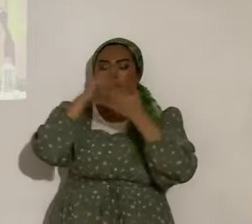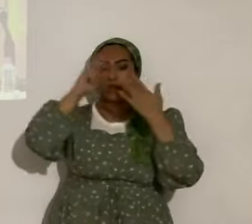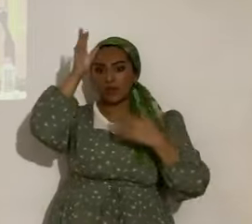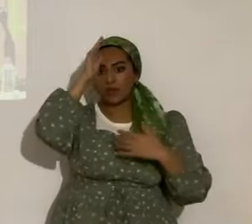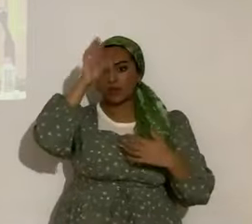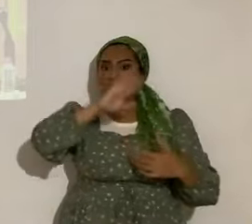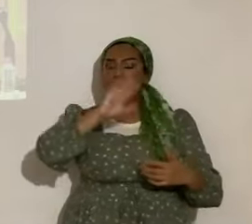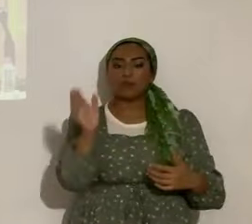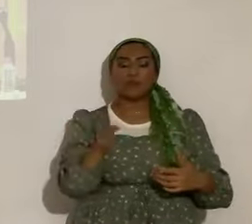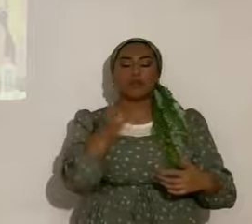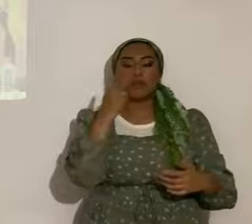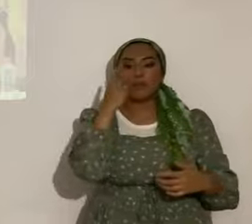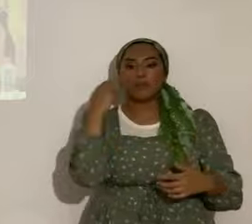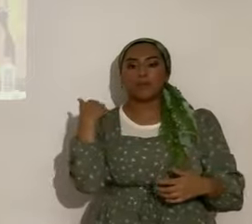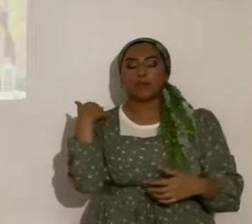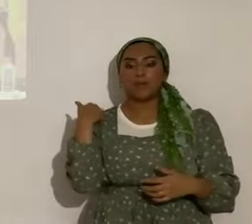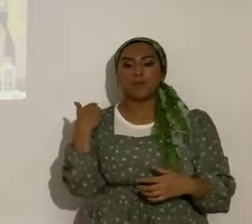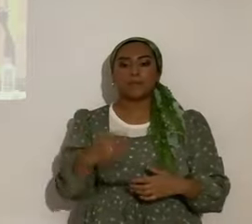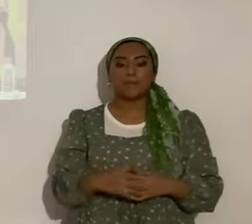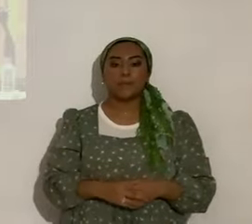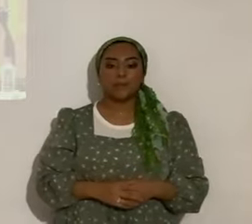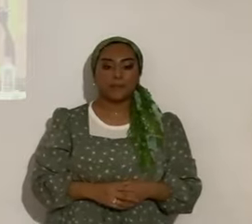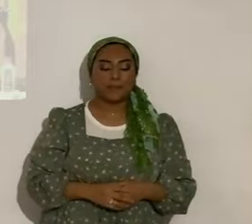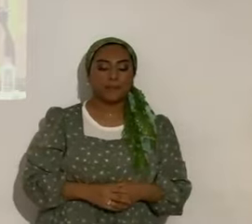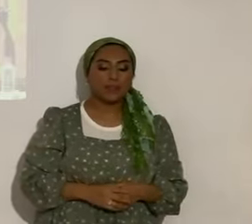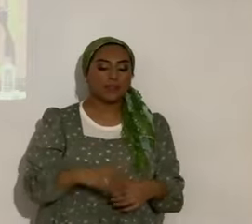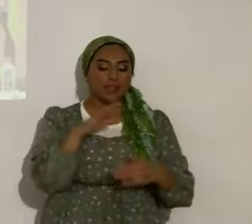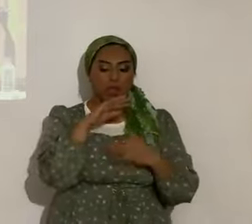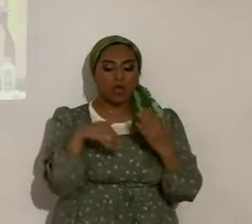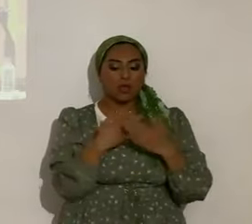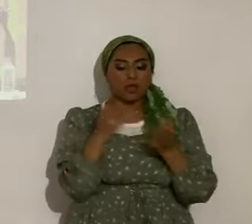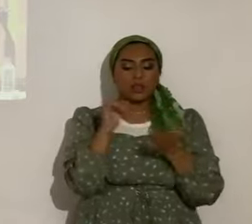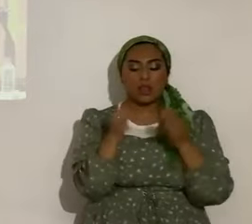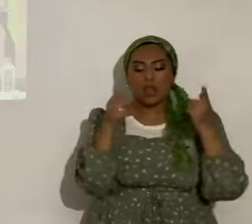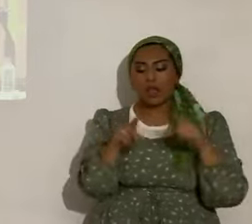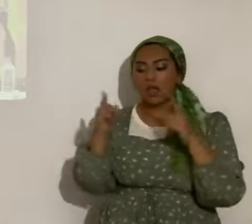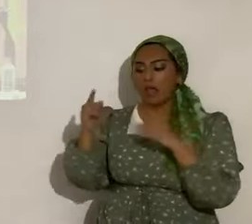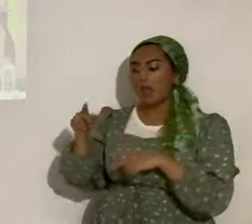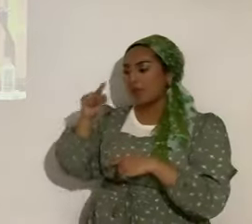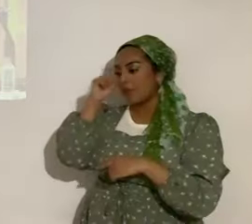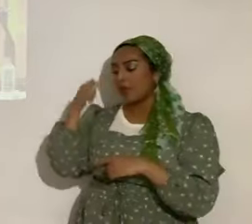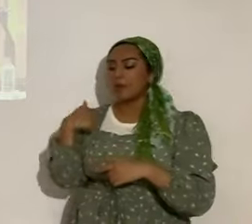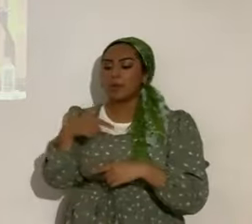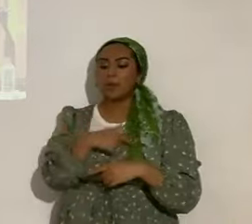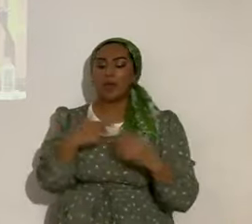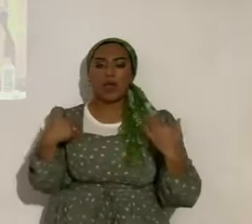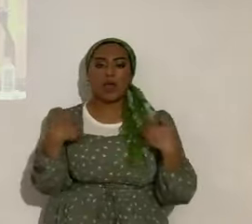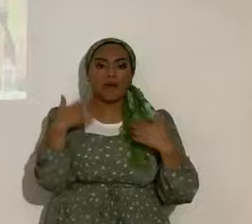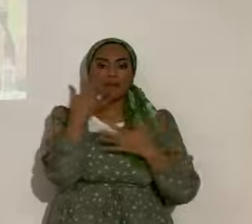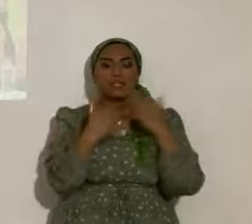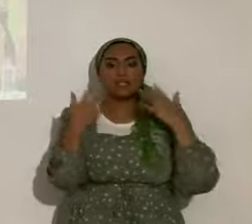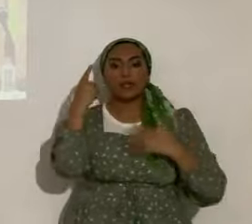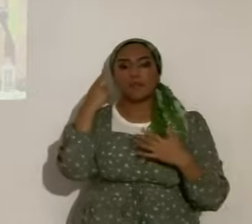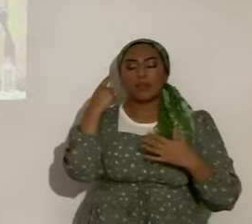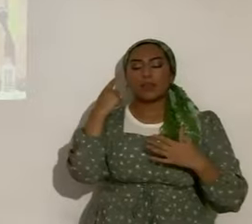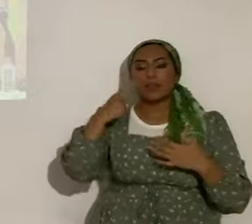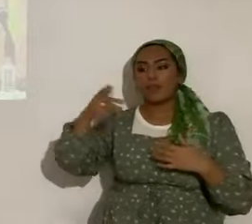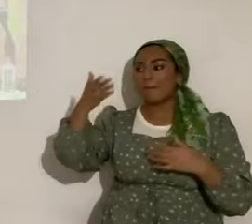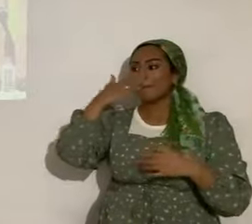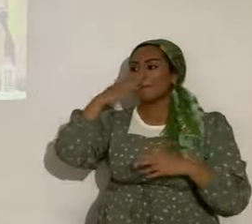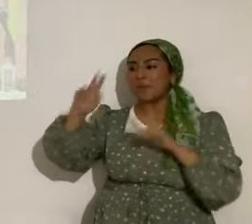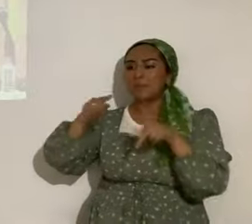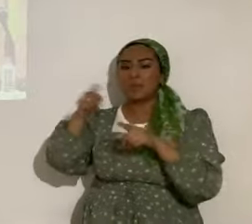nunca antes. Todo esto se da porque tenemos algo que los atrae a los